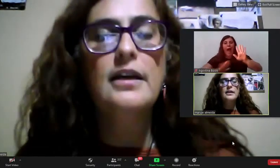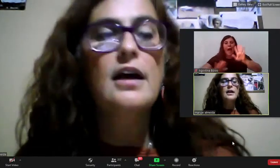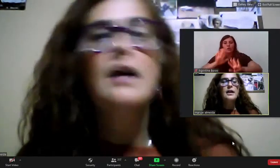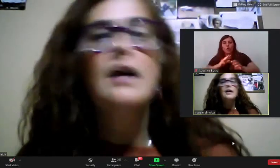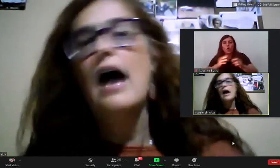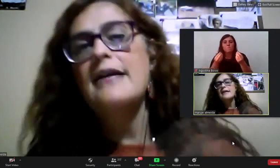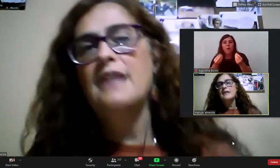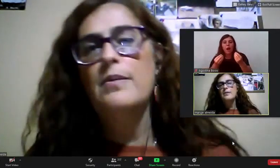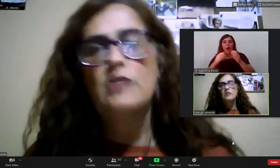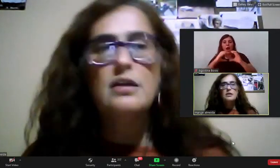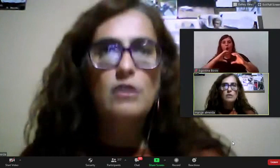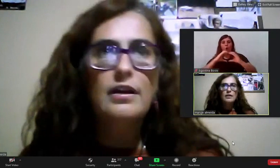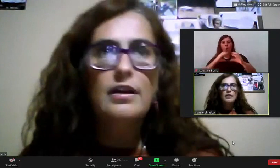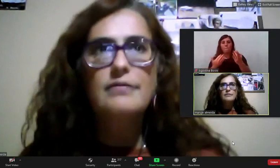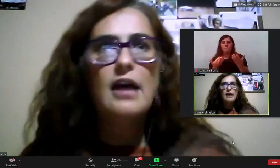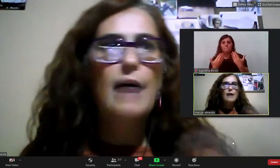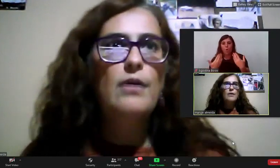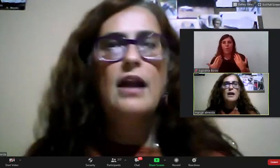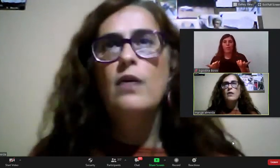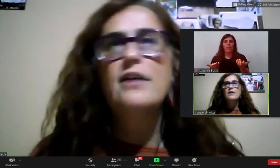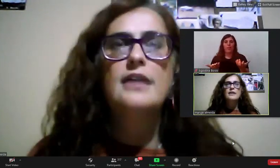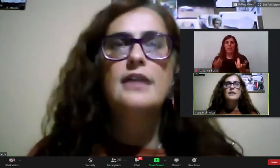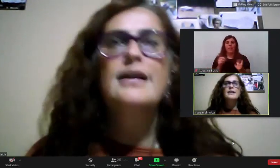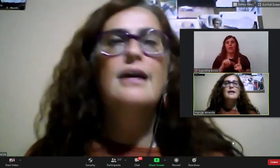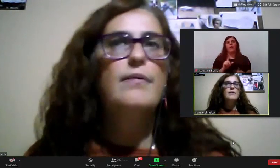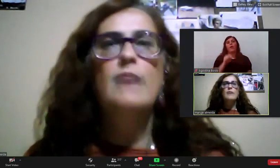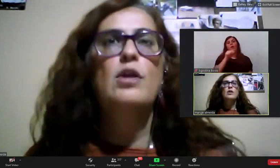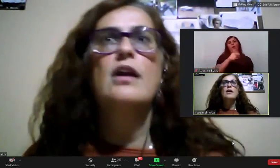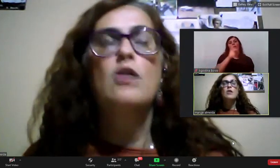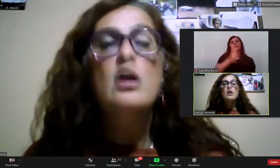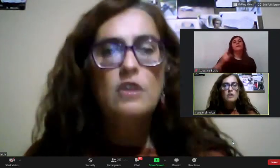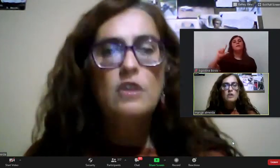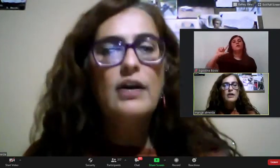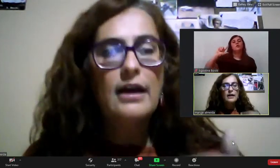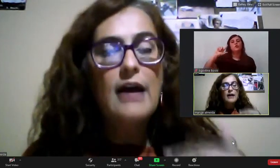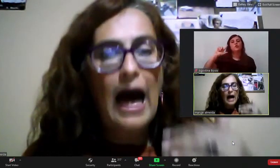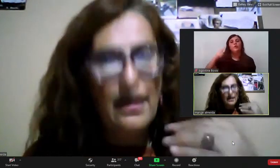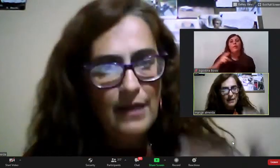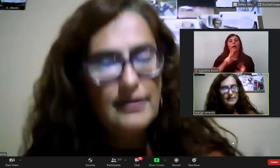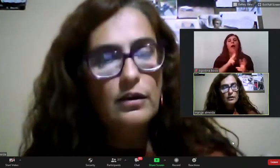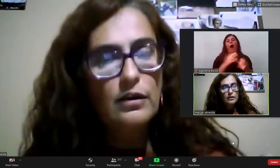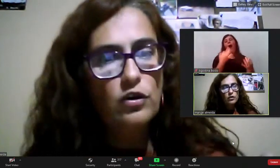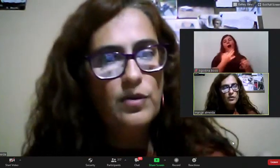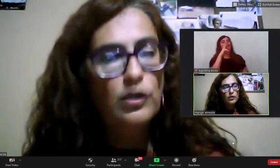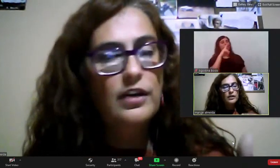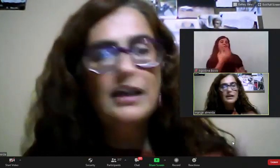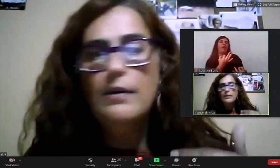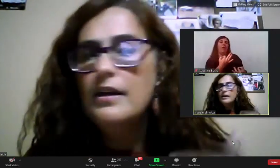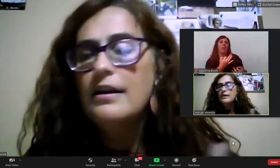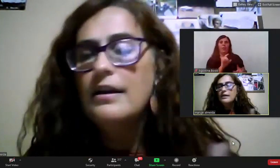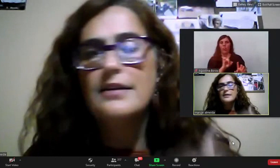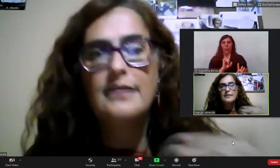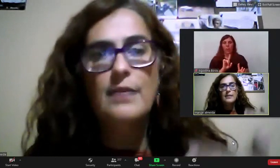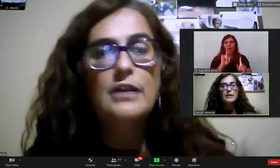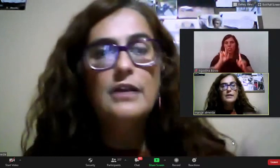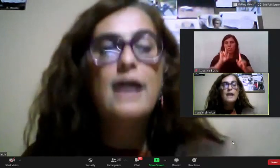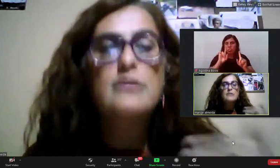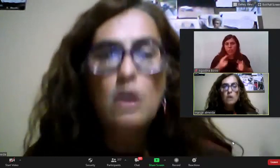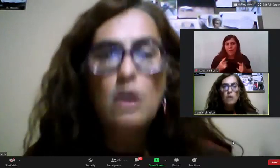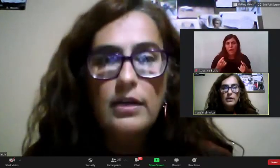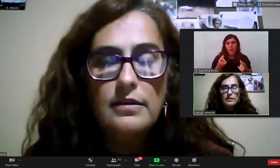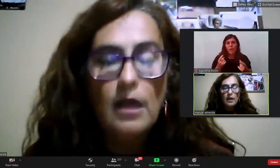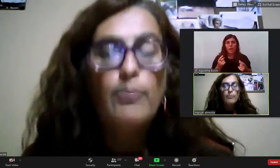con decir, ay, sí, las personas sordas hablan una lengua de señas, qué bien, bueno, sino que además de ese reconocimiento tiene que venir necesariamente